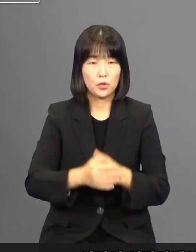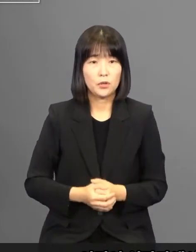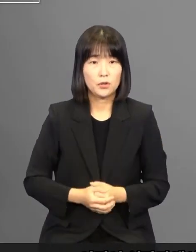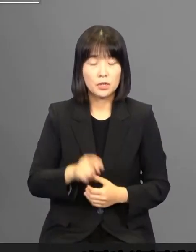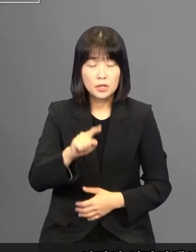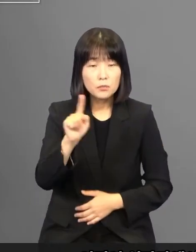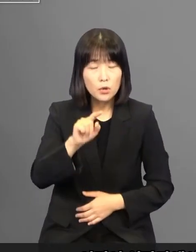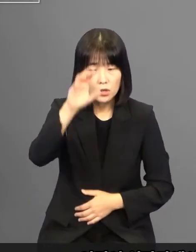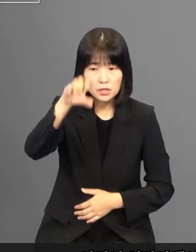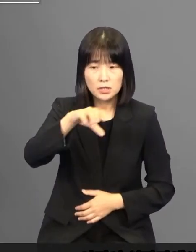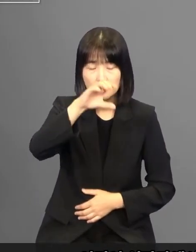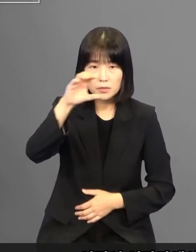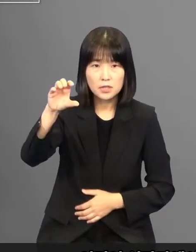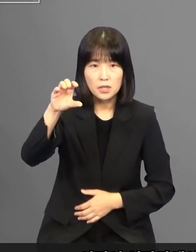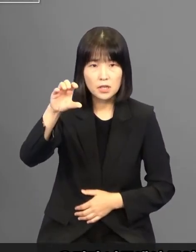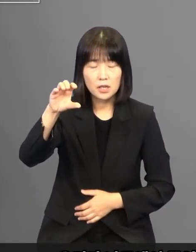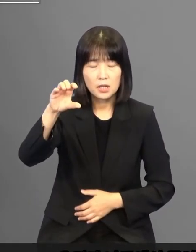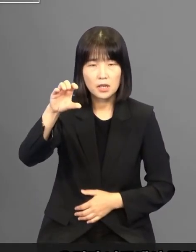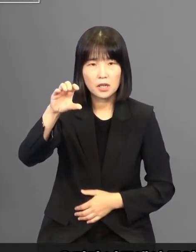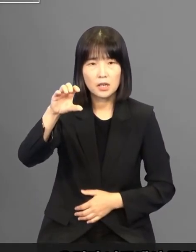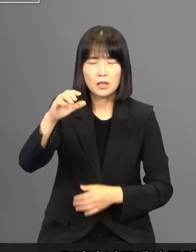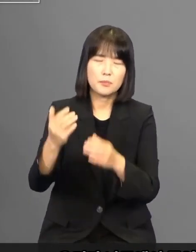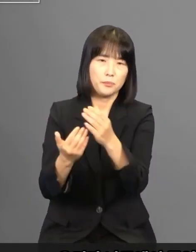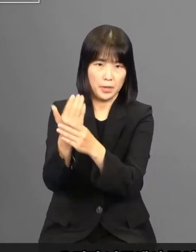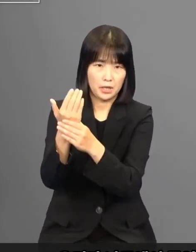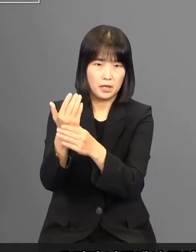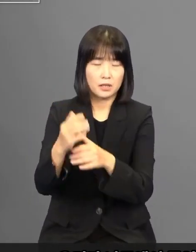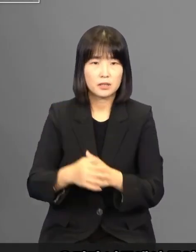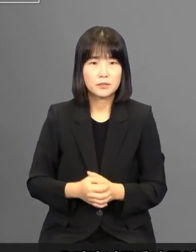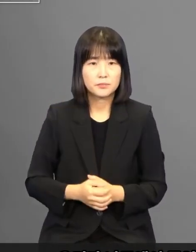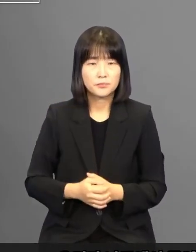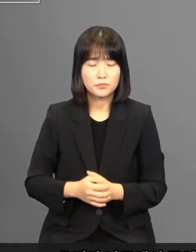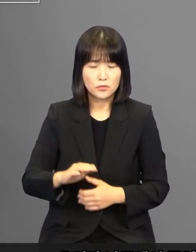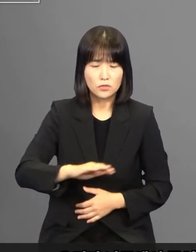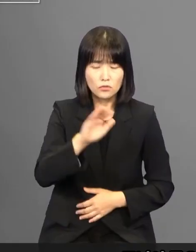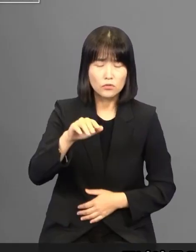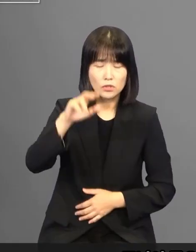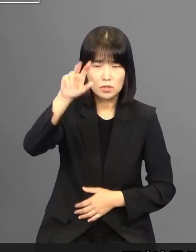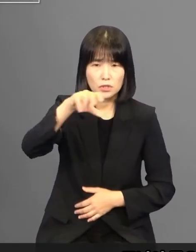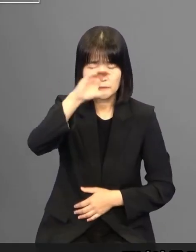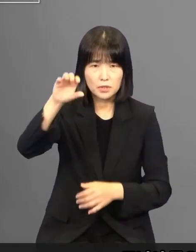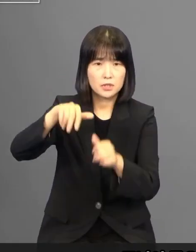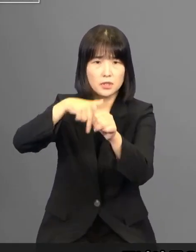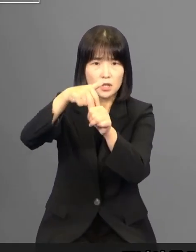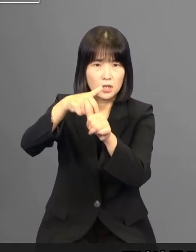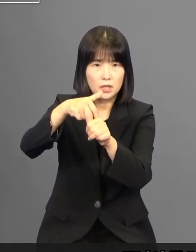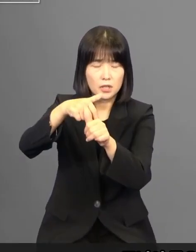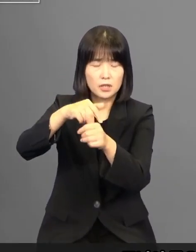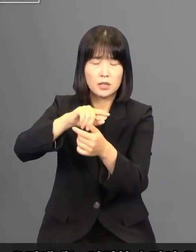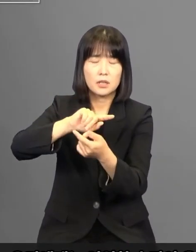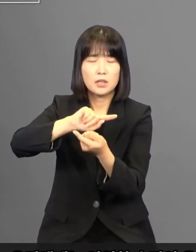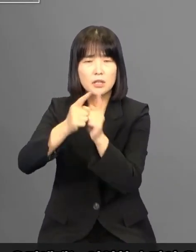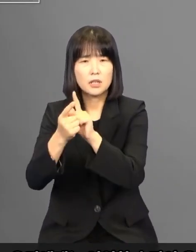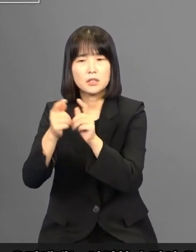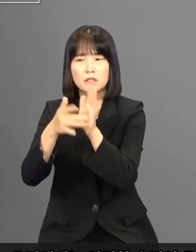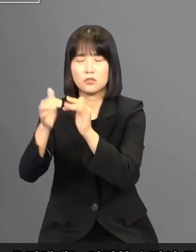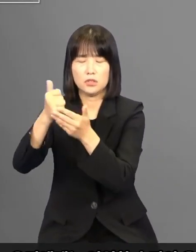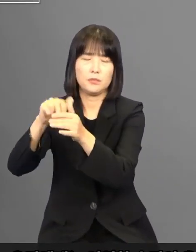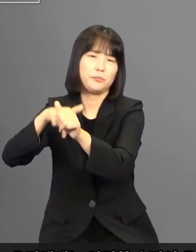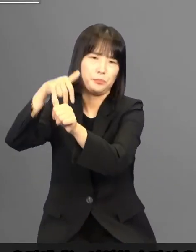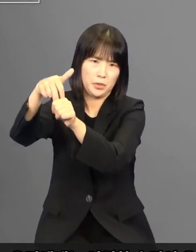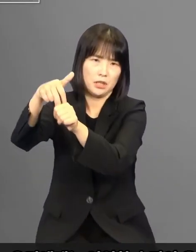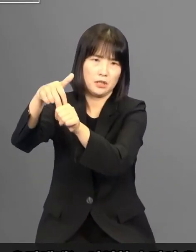일어난 반전인 거예요. 반전. 우리가 나무에서 죽었어야 된 반전이 일어났어요. 주님이 죽으심으로, 부활하심으로 우리에게는